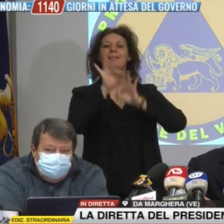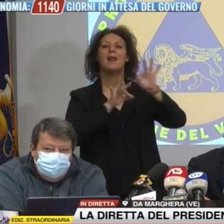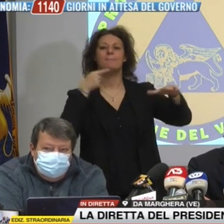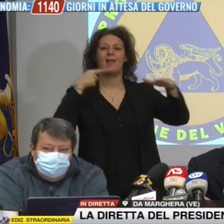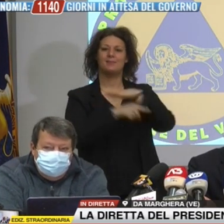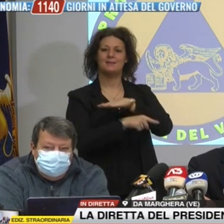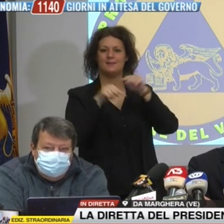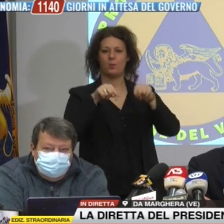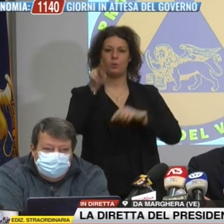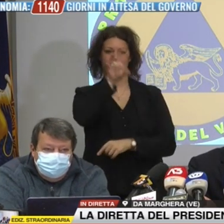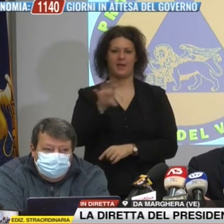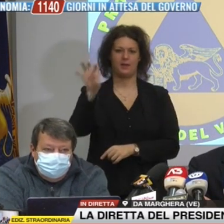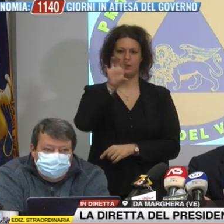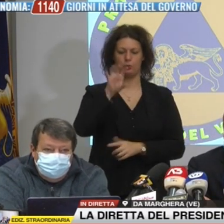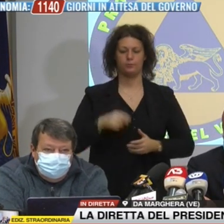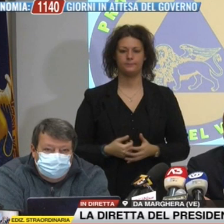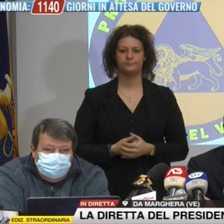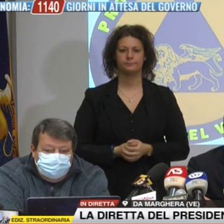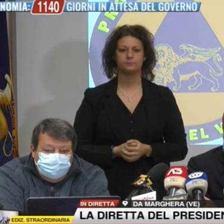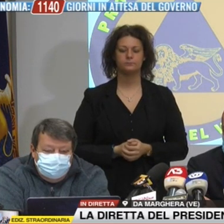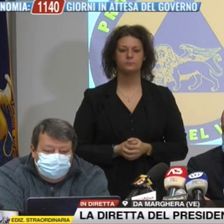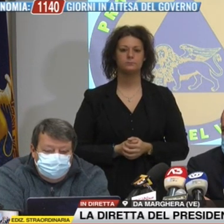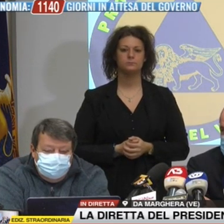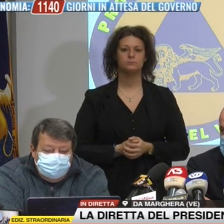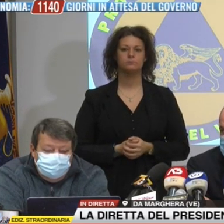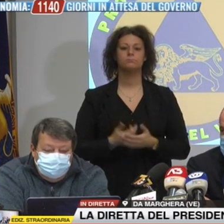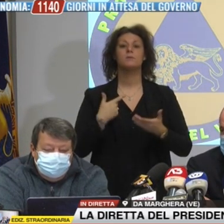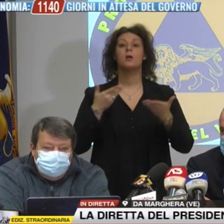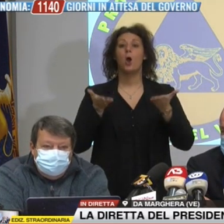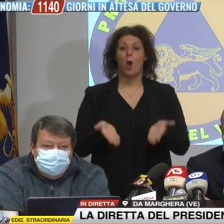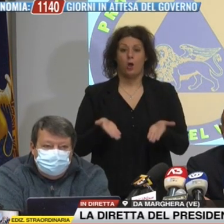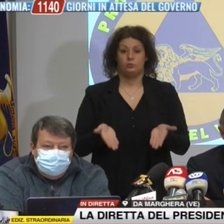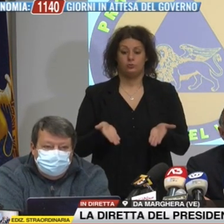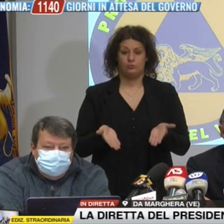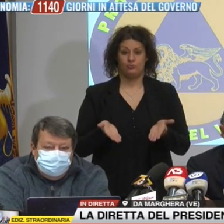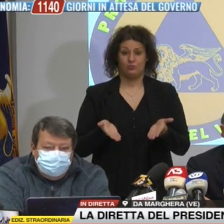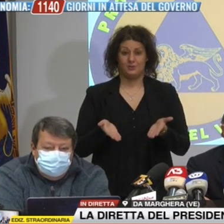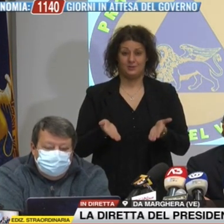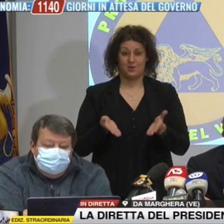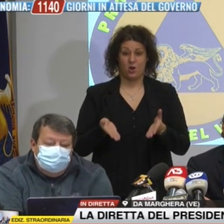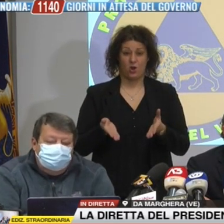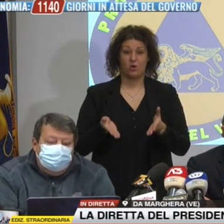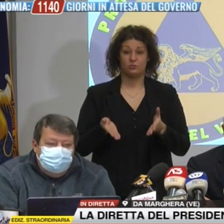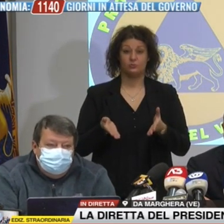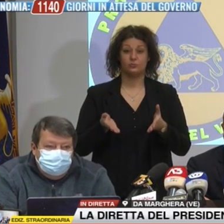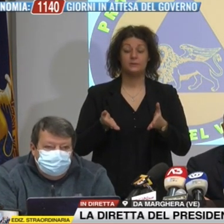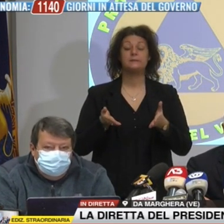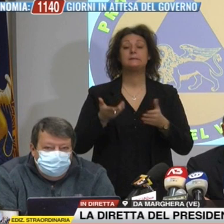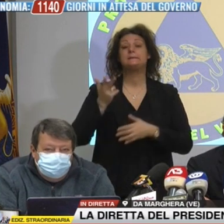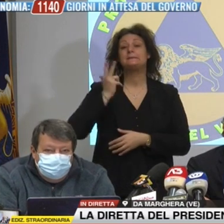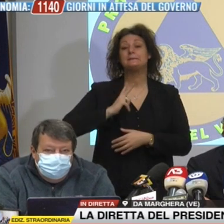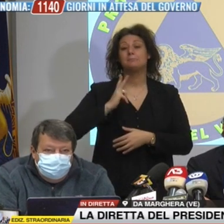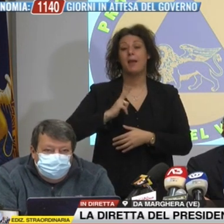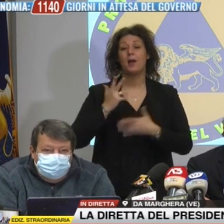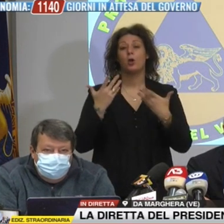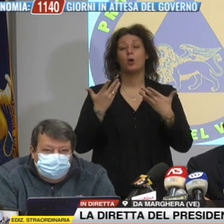Veneto. Noi siamo oggi in una fase, speriamo, di parte alta delle curve, come vi ho detto